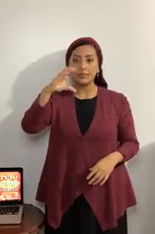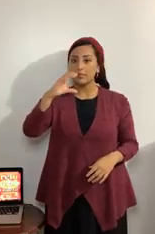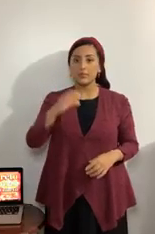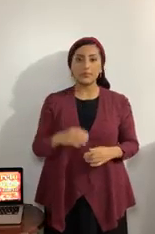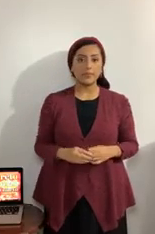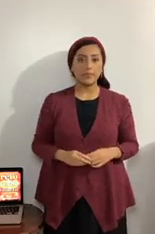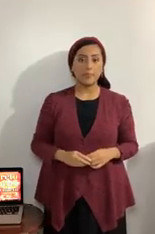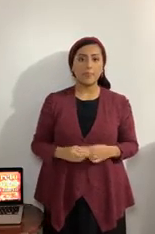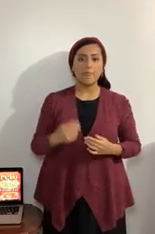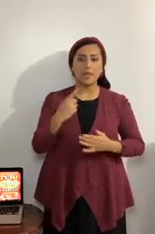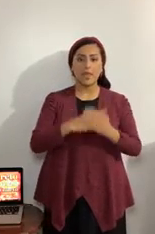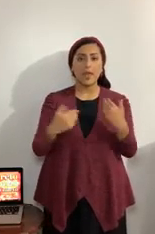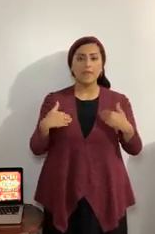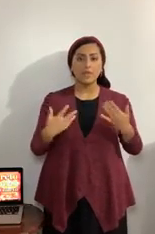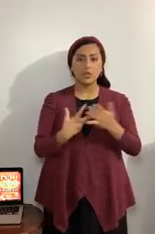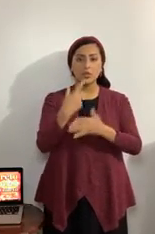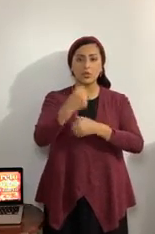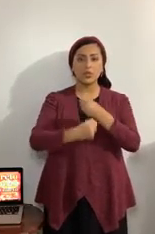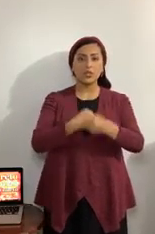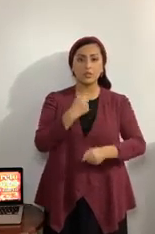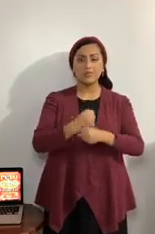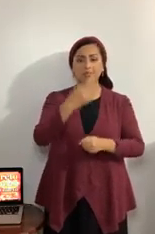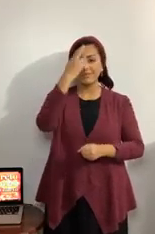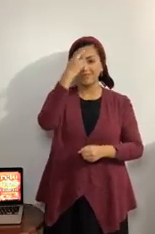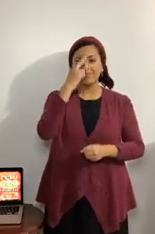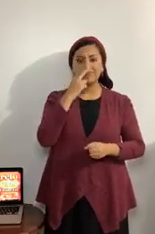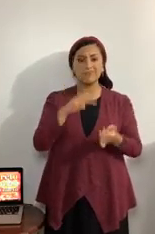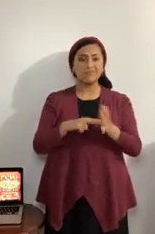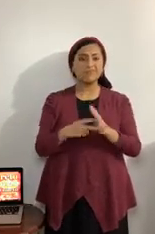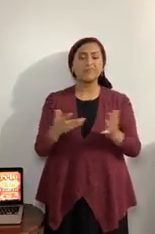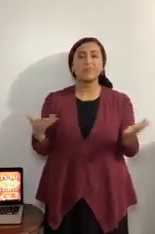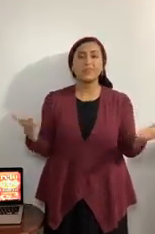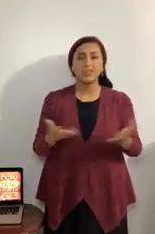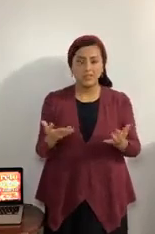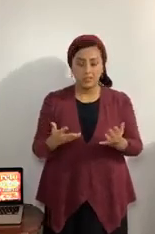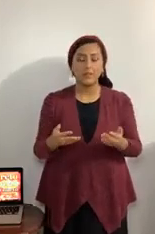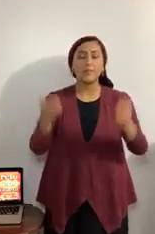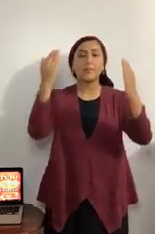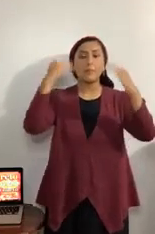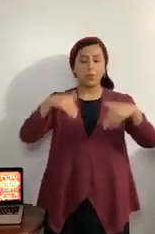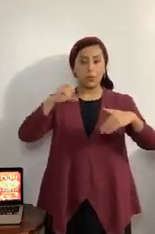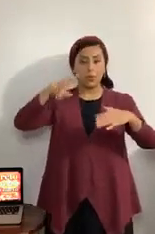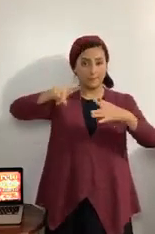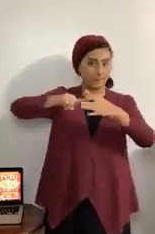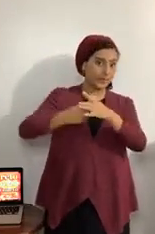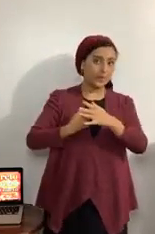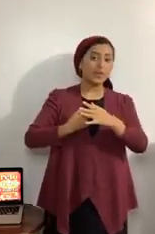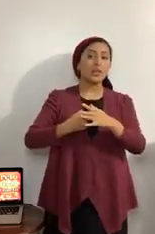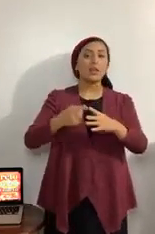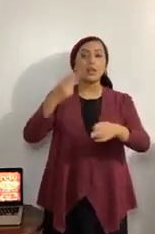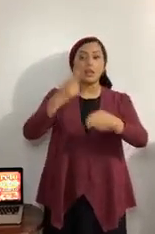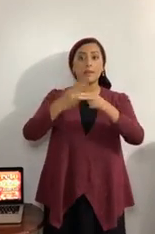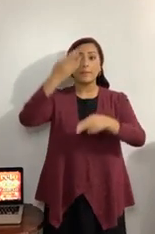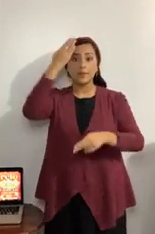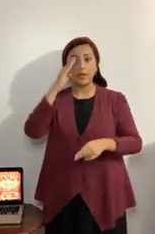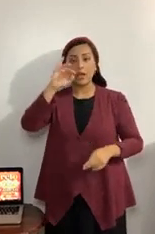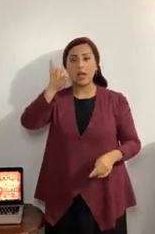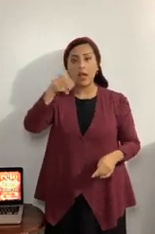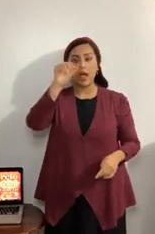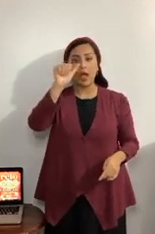¿qué hay del año nuevo romano? Primero vamos a ver que era el dios Jano, o